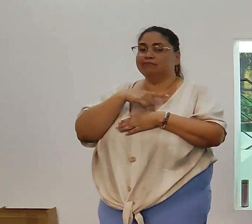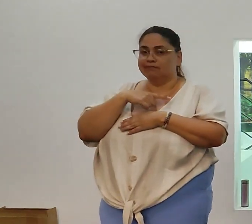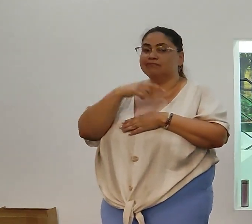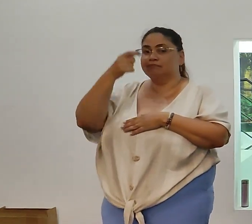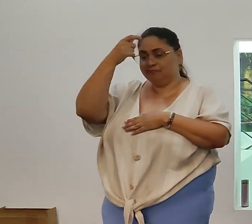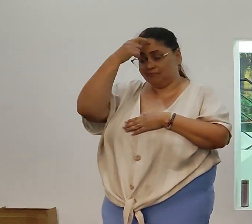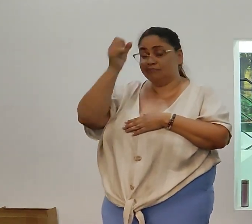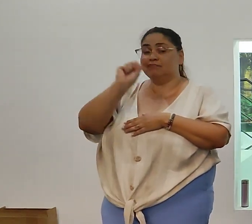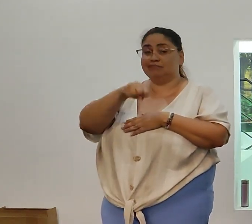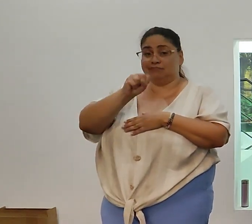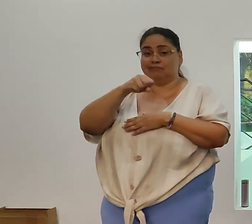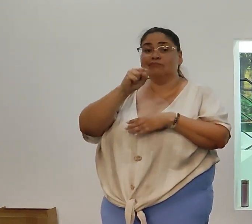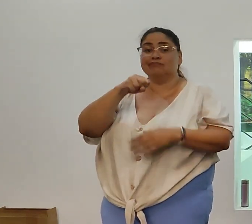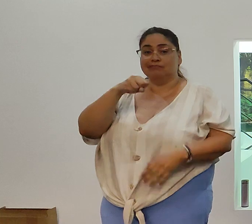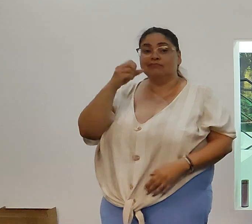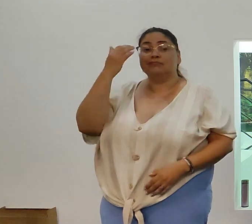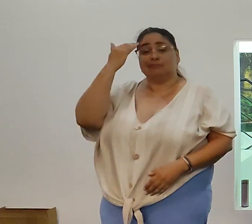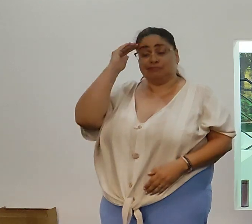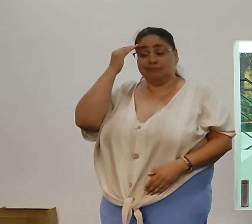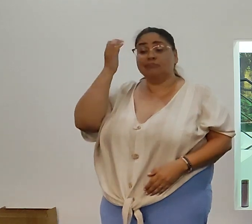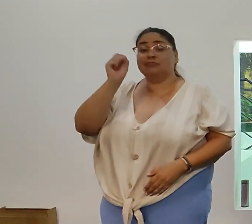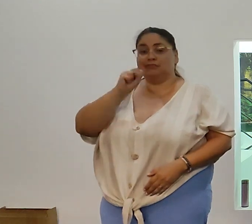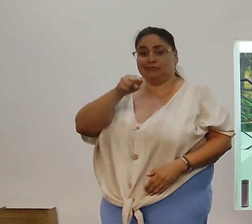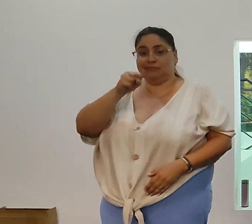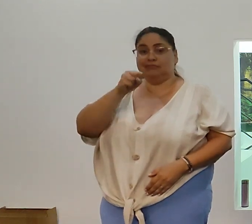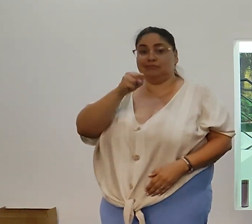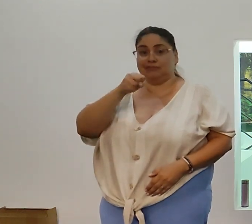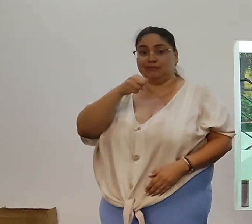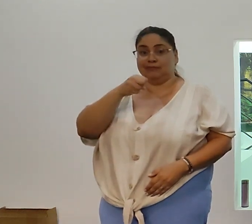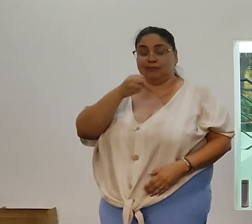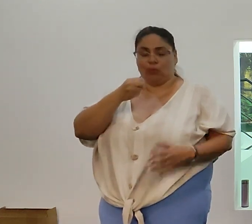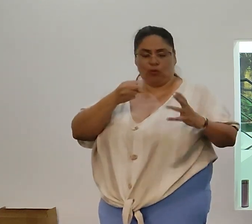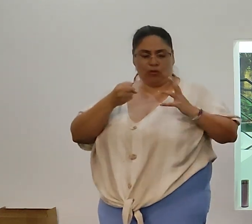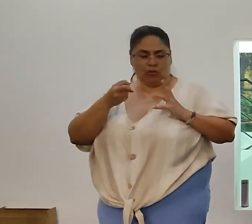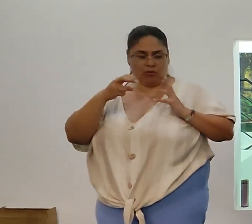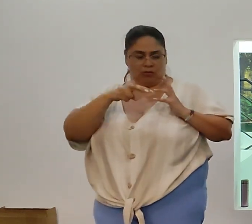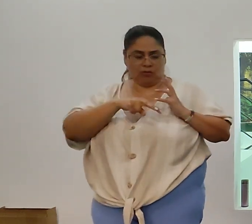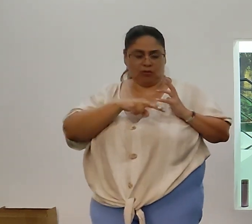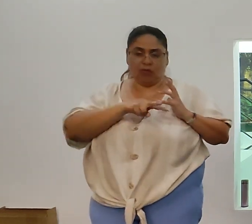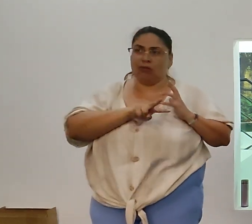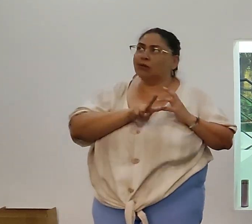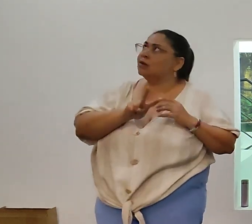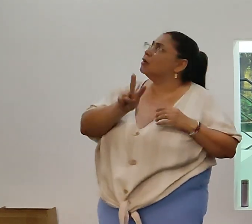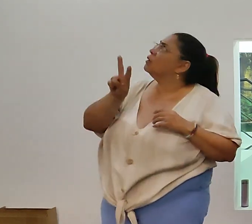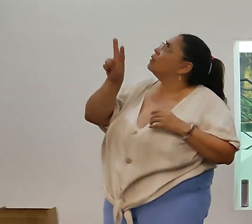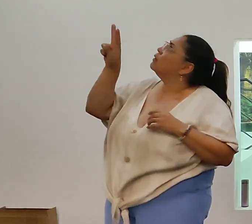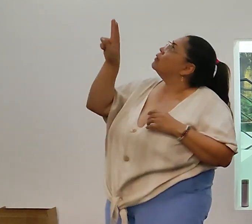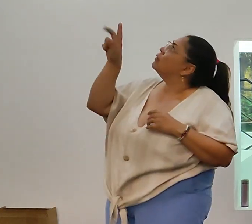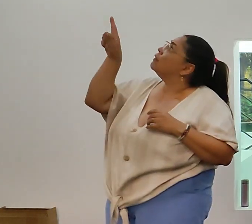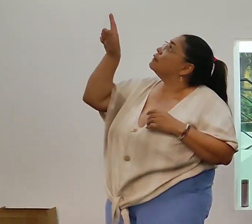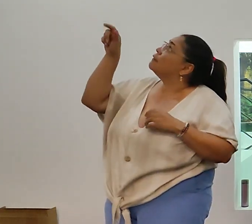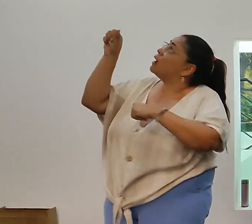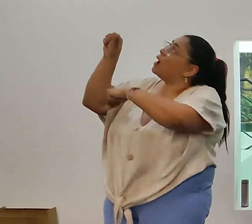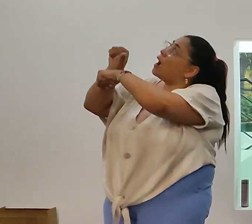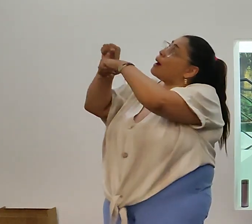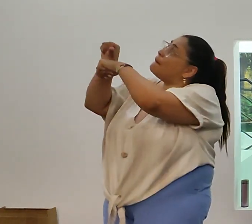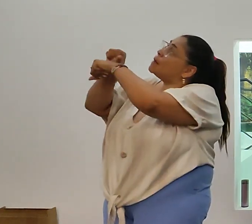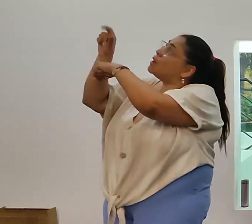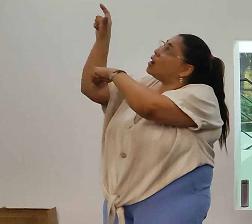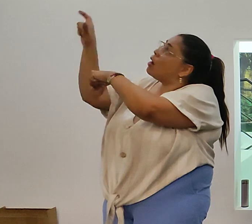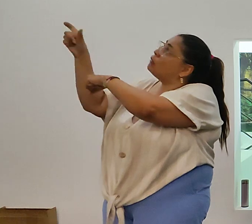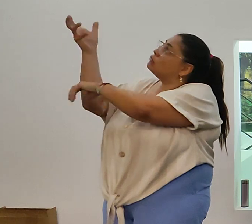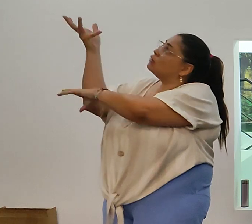inferno. O texto diz que o rico, ao chegar no inferno, ele olha para cima e vê quem? Abraão, e quem do lado